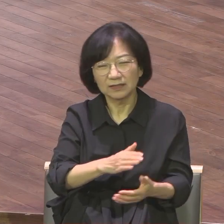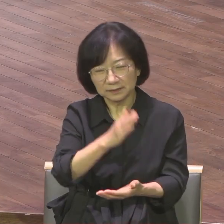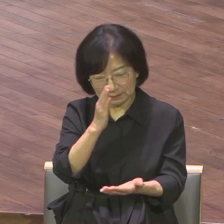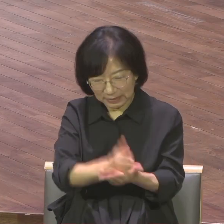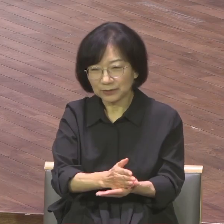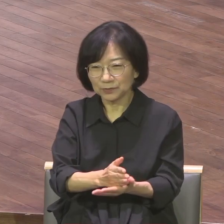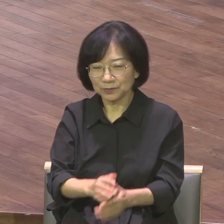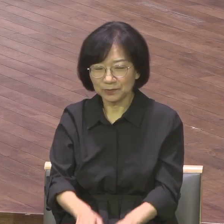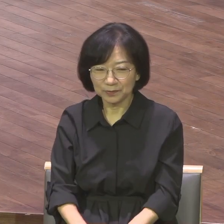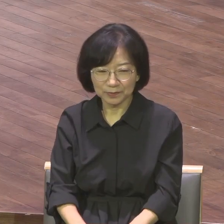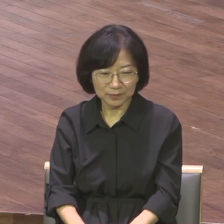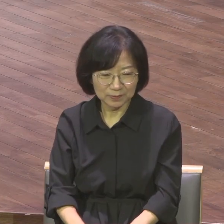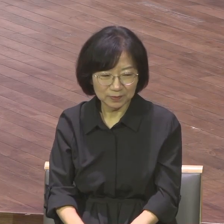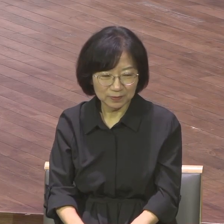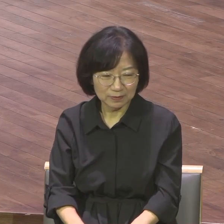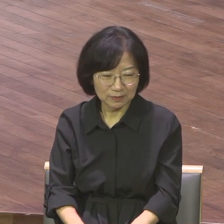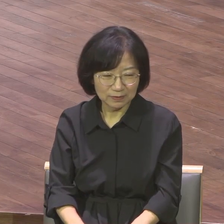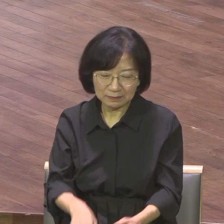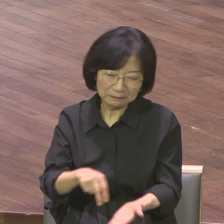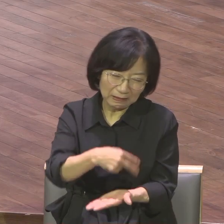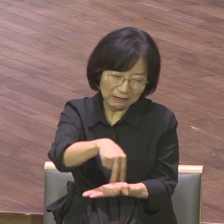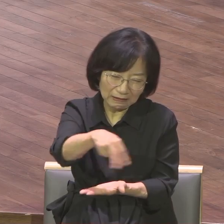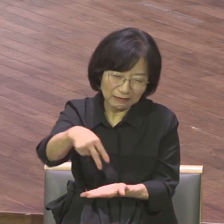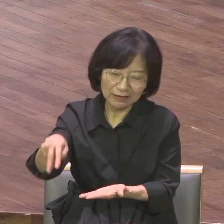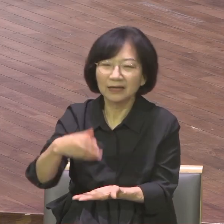엄청납니다. 갈팡질팡이 아니에요.